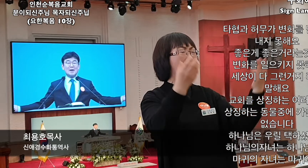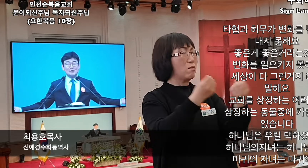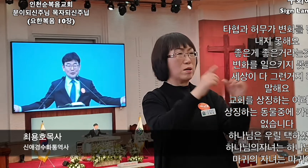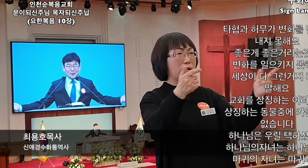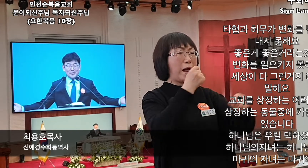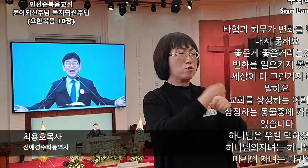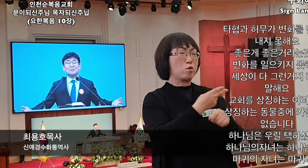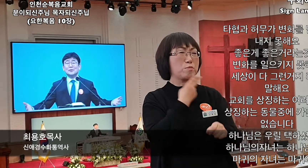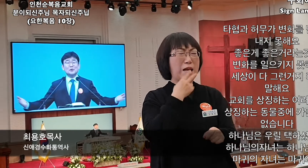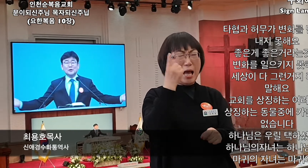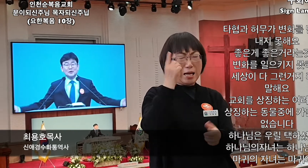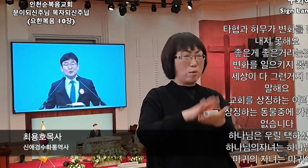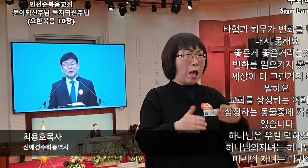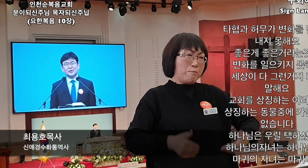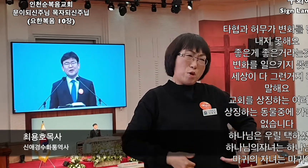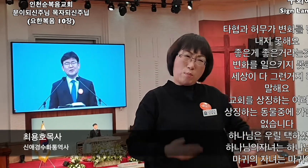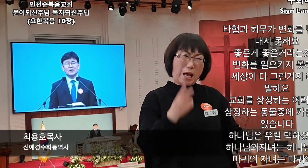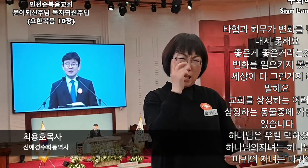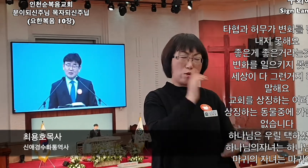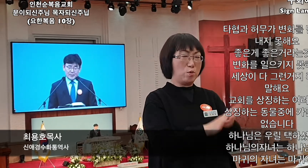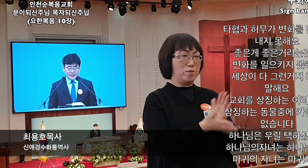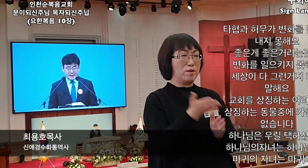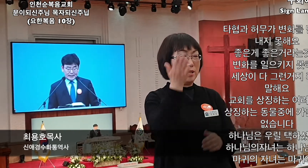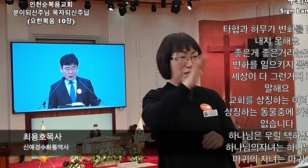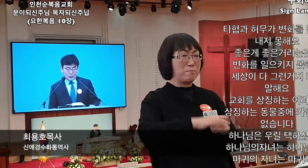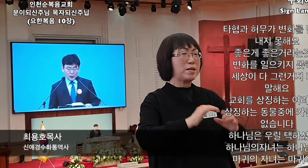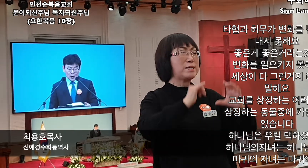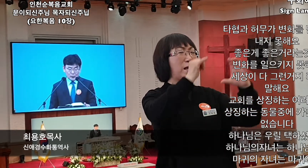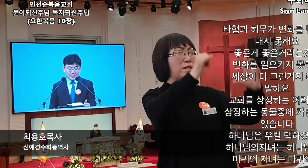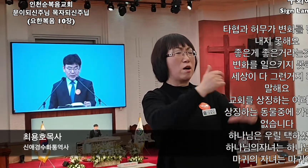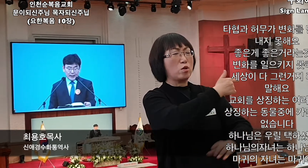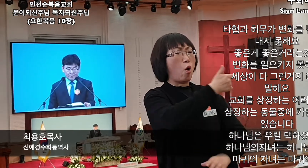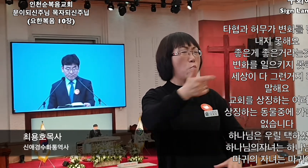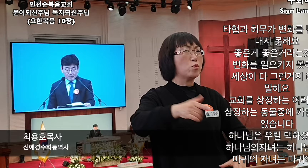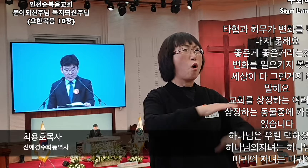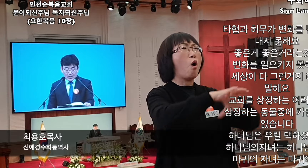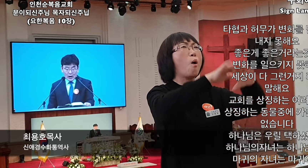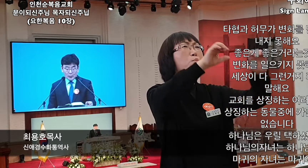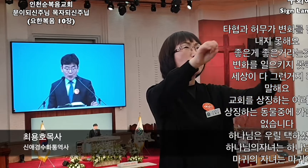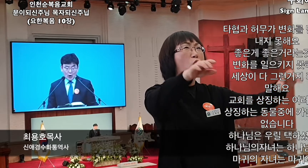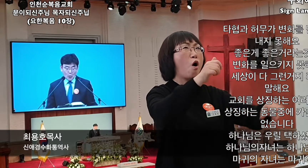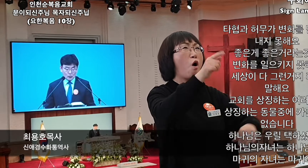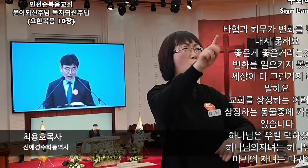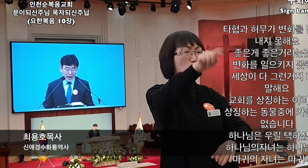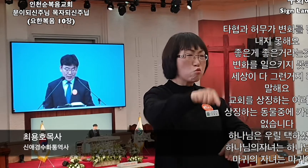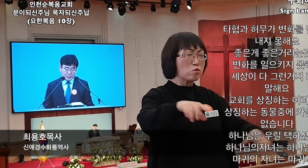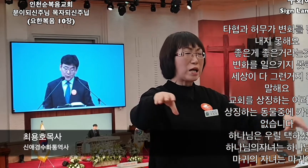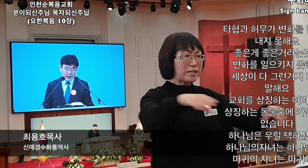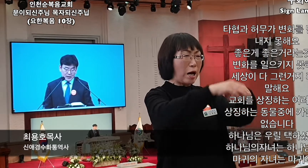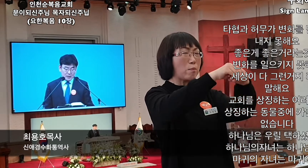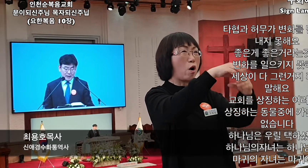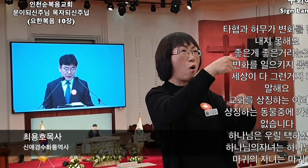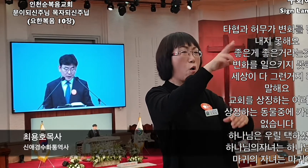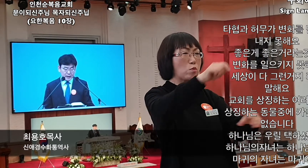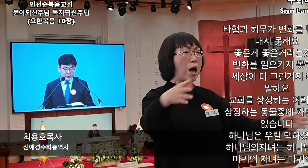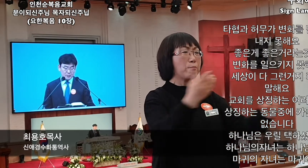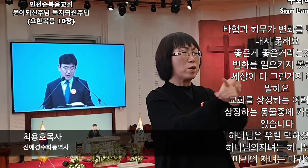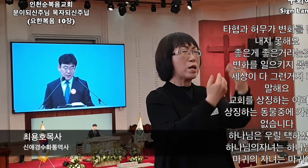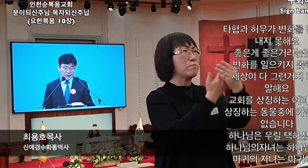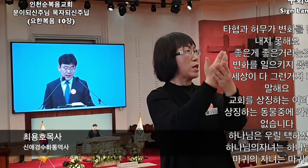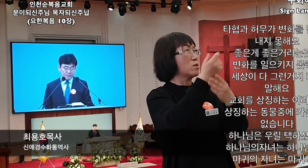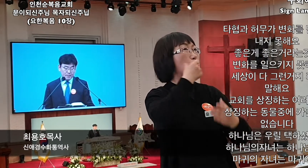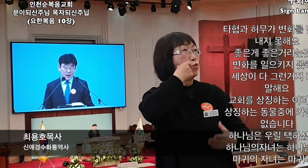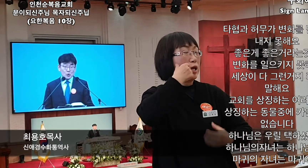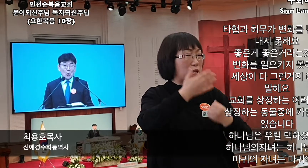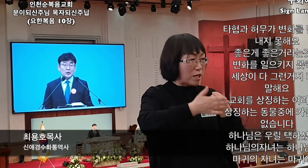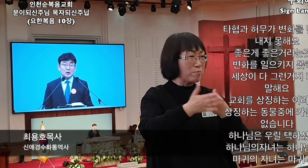건 아무것도 없어요. 할 필요 있는 것도 없어요. 그렇다면 세상은 너무 허무합니다. 타협과 허무가 변화를 만들어내지